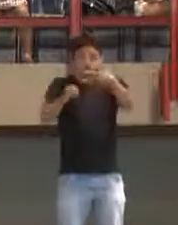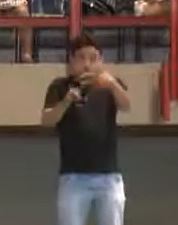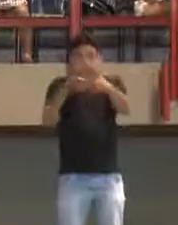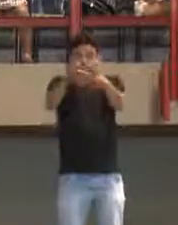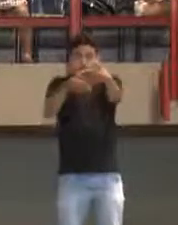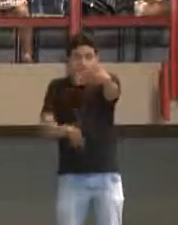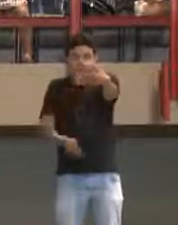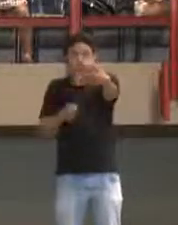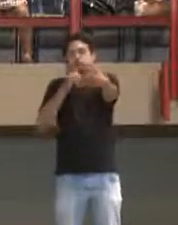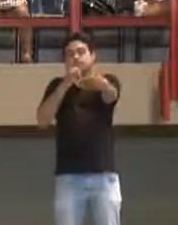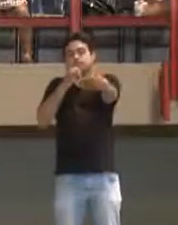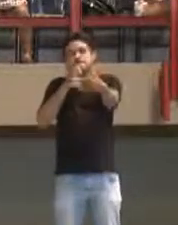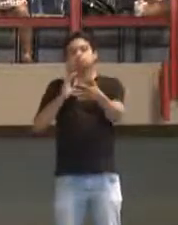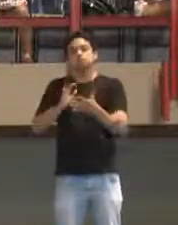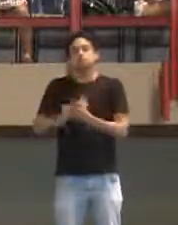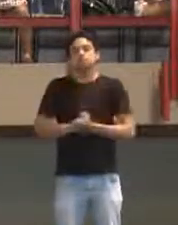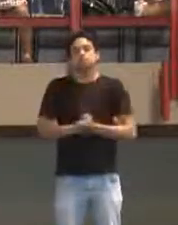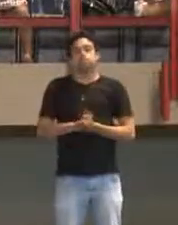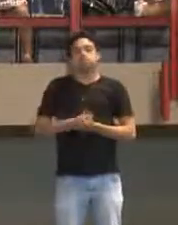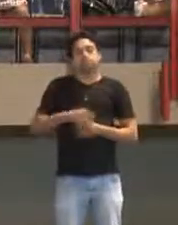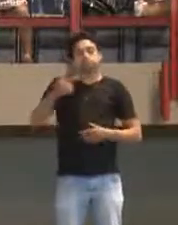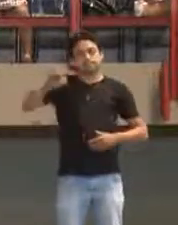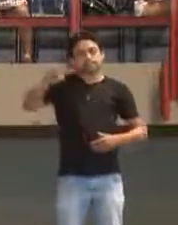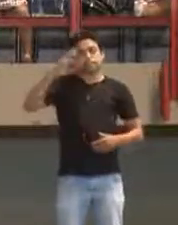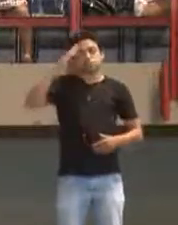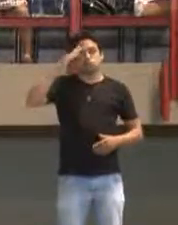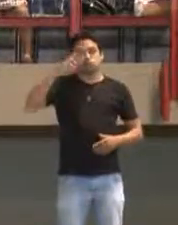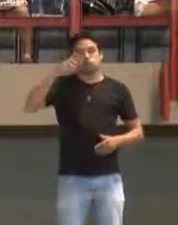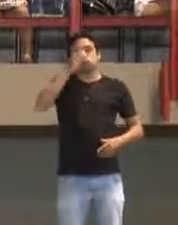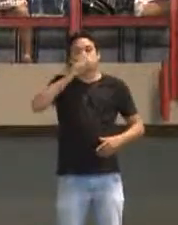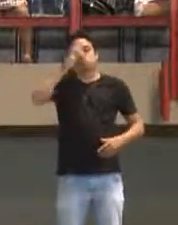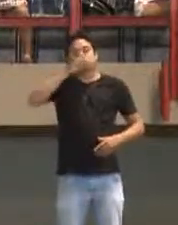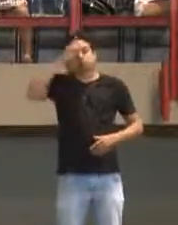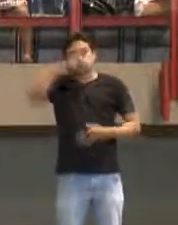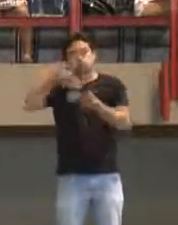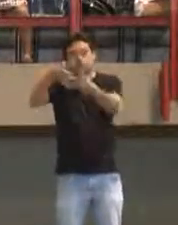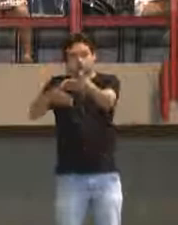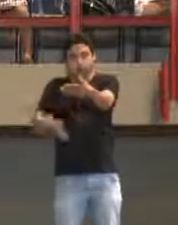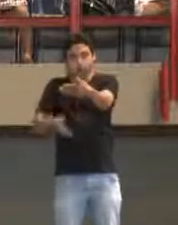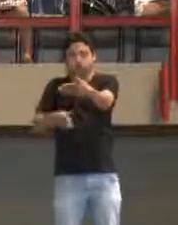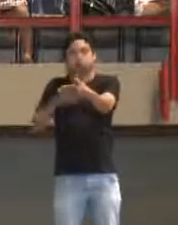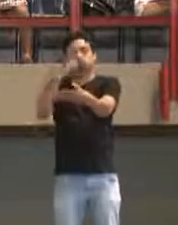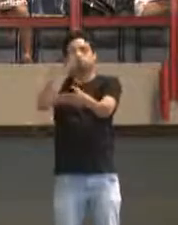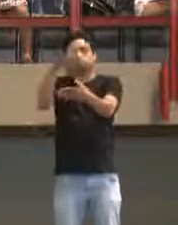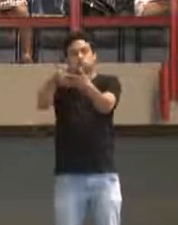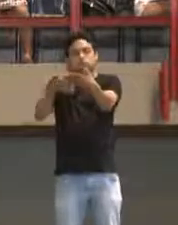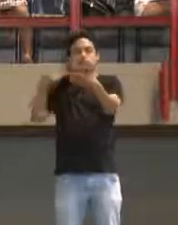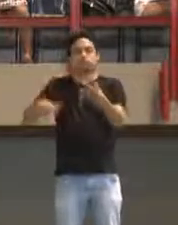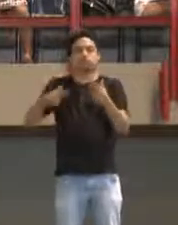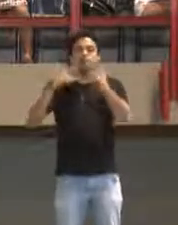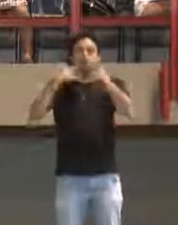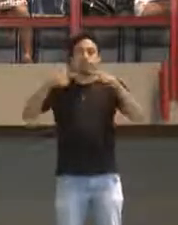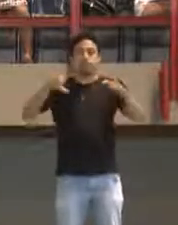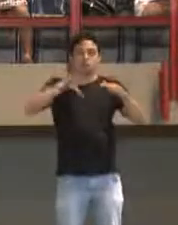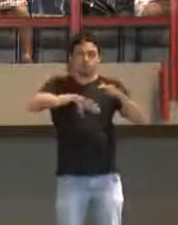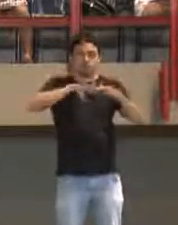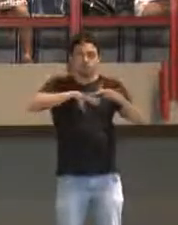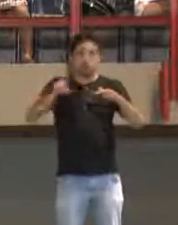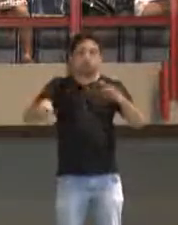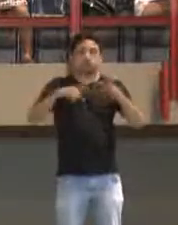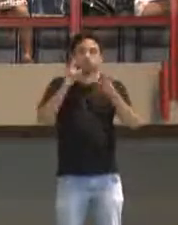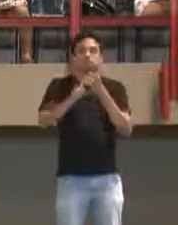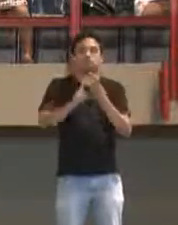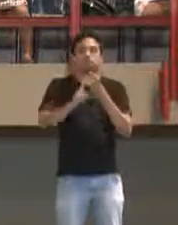assim, você chega, vamos olhar o segundo dia. O segundo dia é o dia da prova de linguagens, que é a prova de português